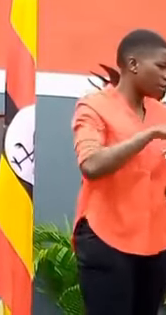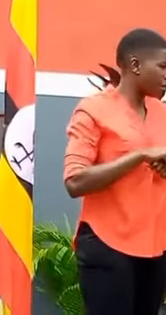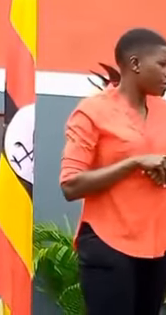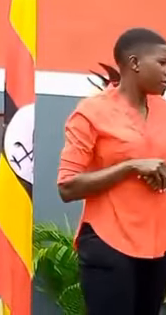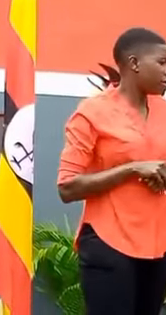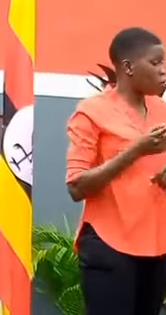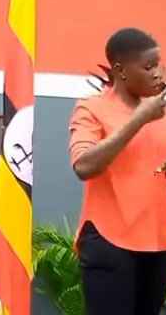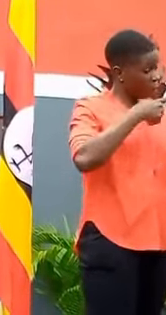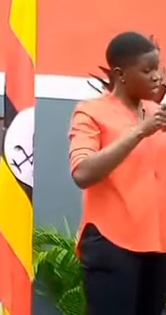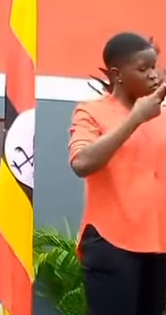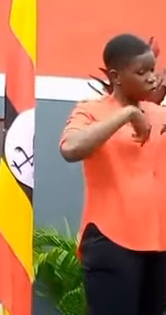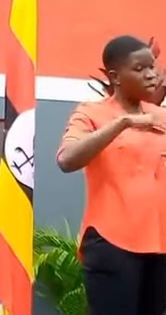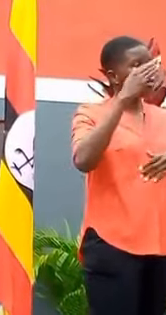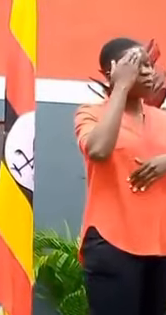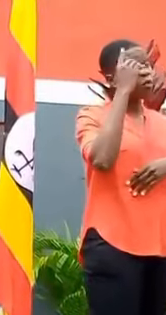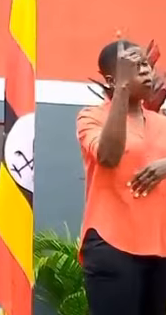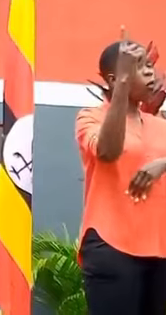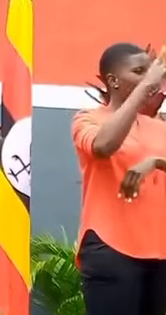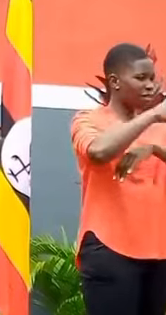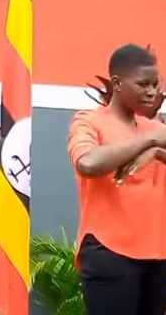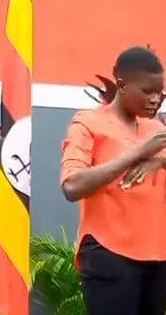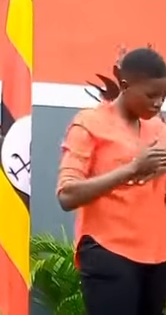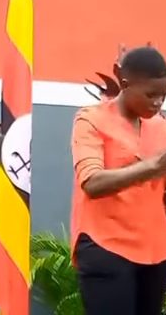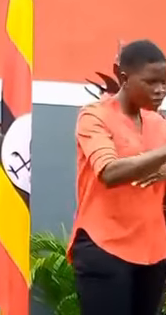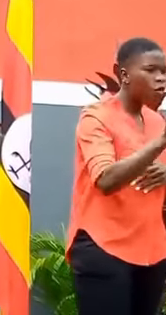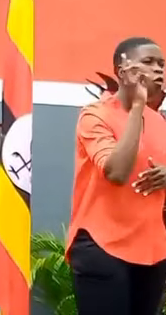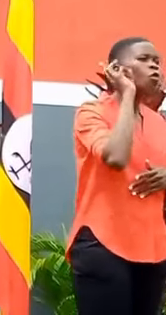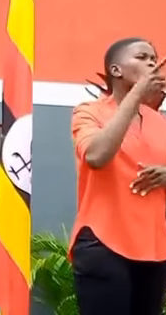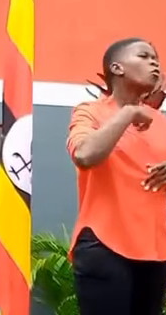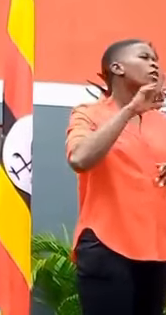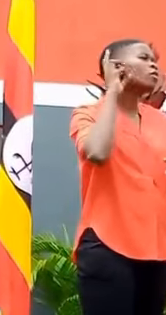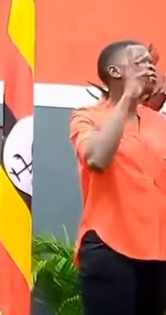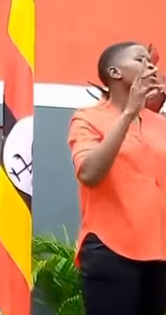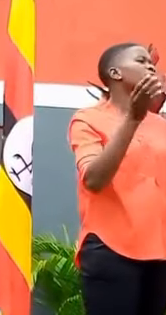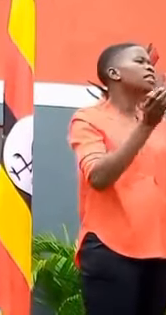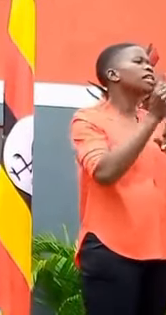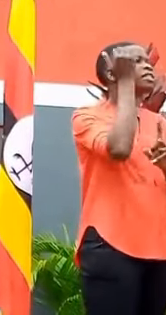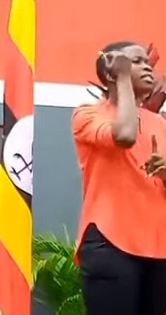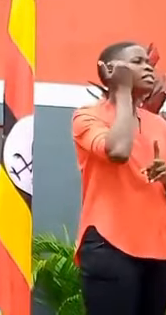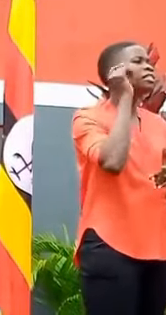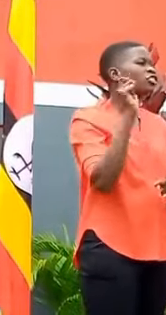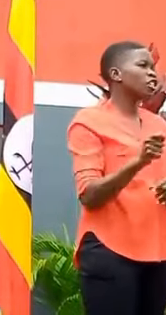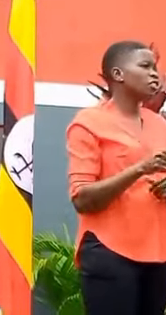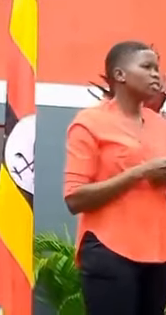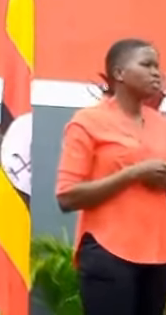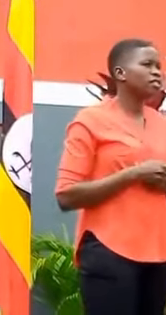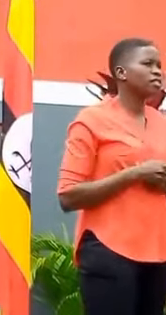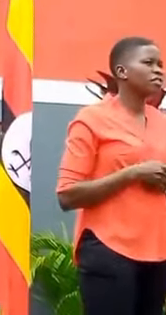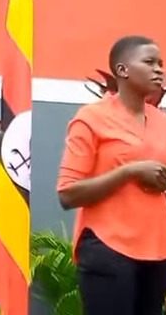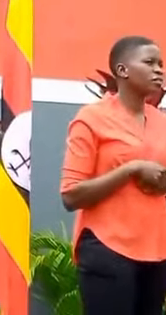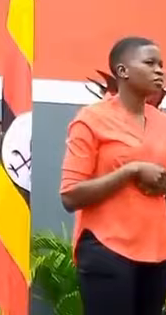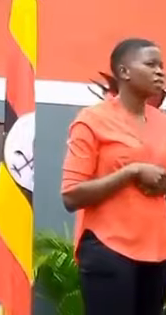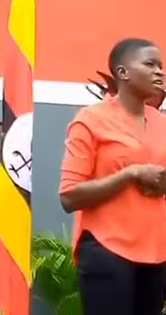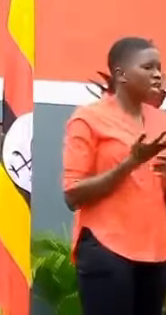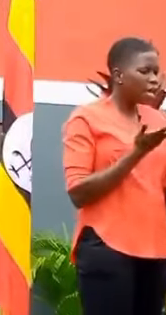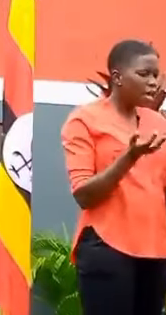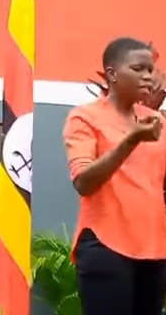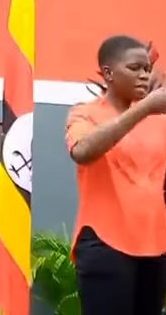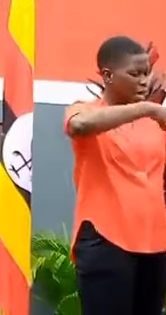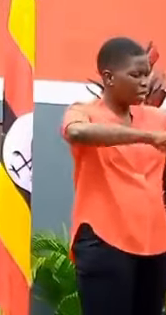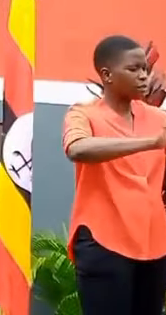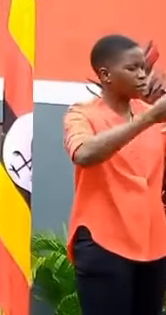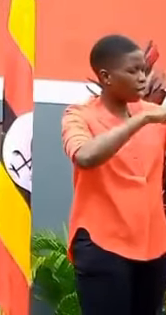Tumanyi nti one day wajja kubeerawo obwenkanya. Tumanyi nti one day byonna byonna bye bakoze abantu b'e Kasese,